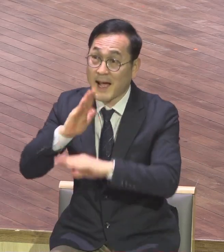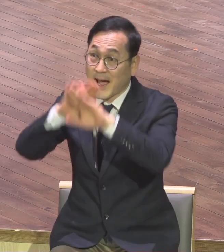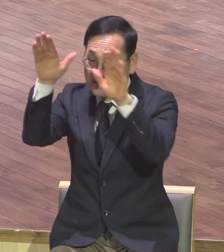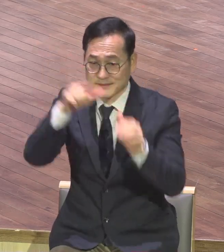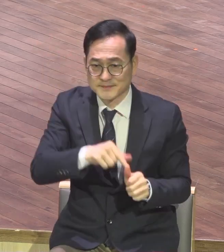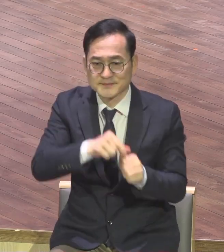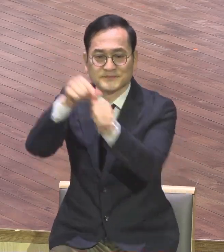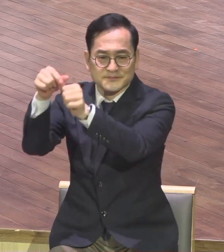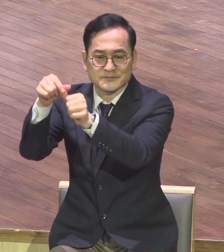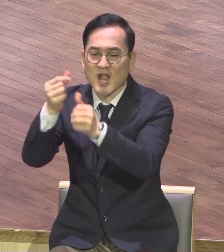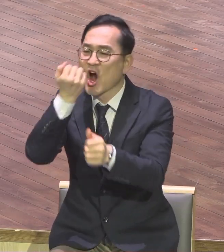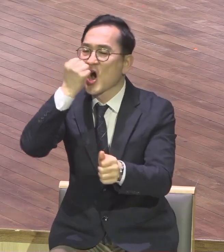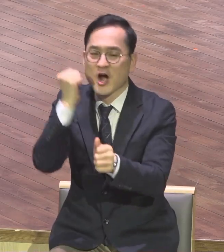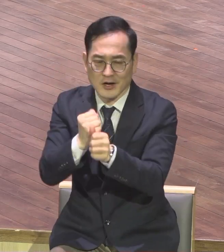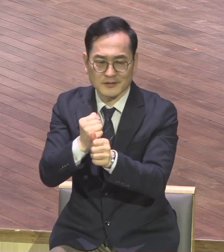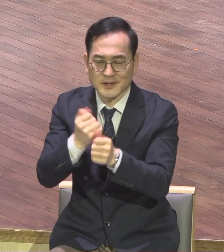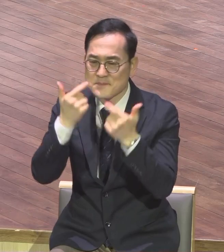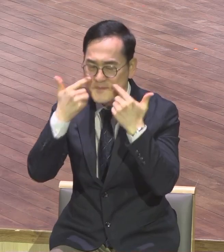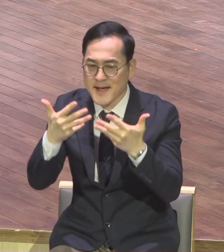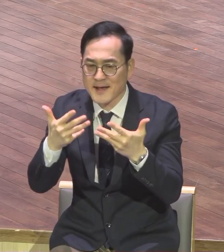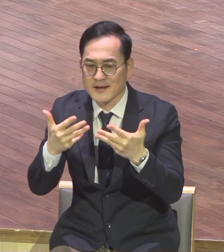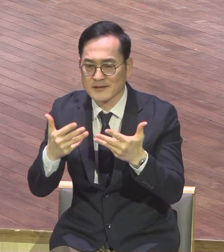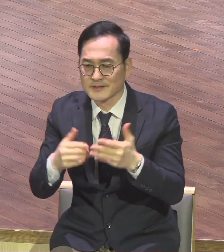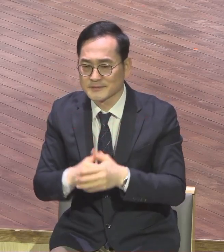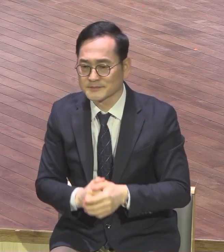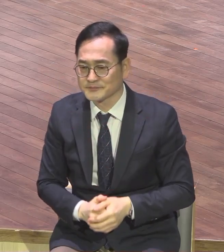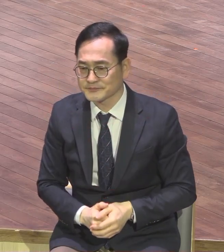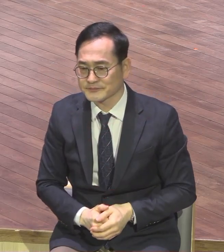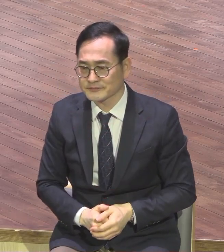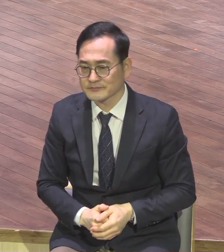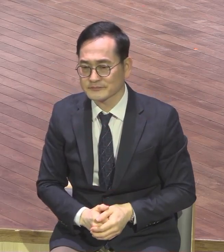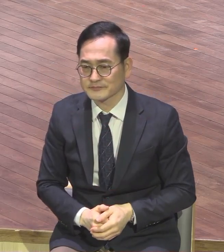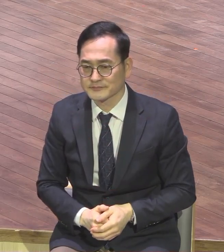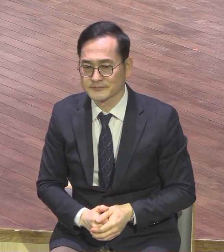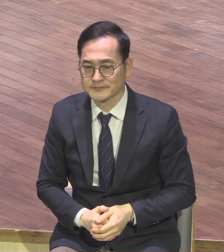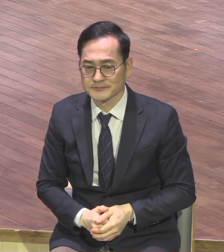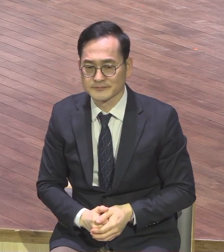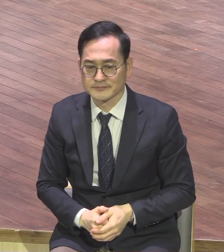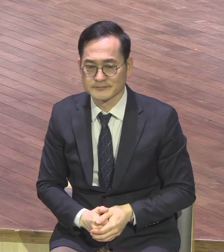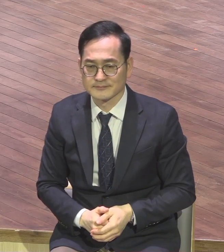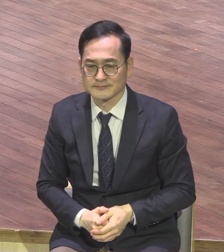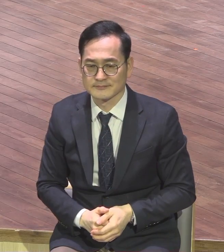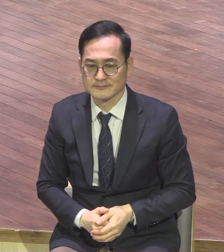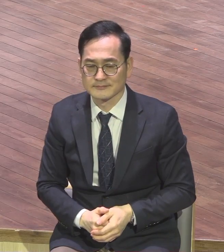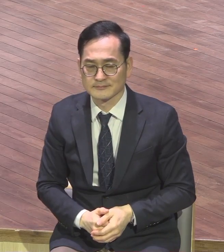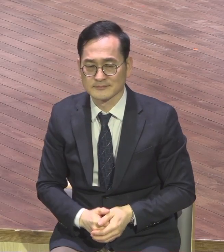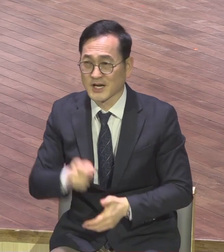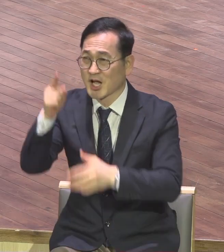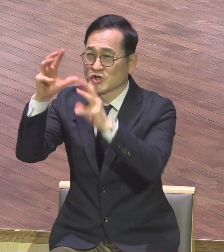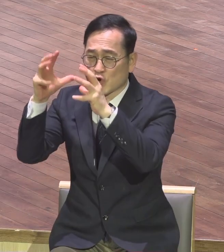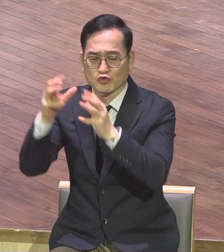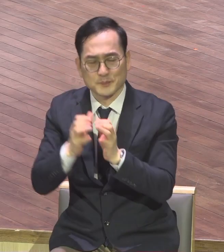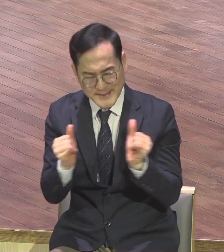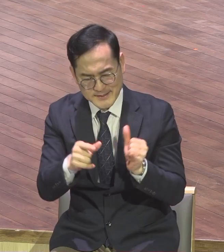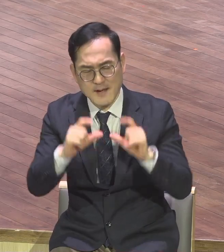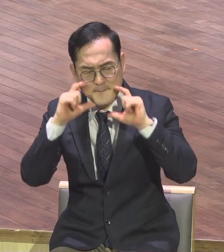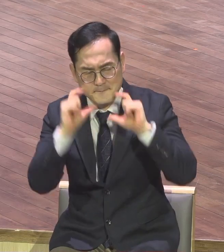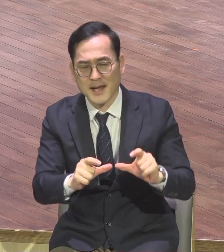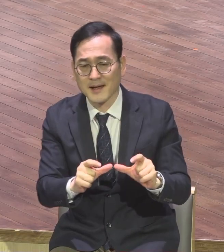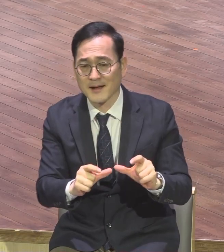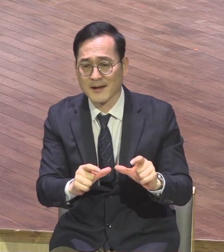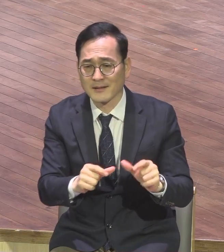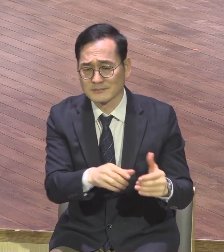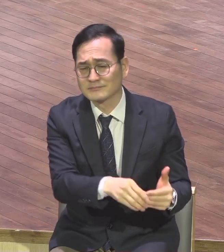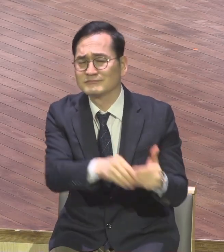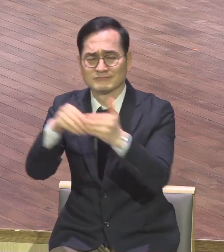바 된다. 그 말이 지금도 앞으로도 영원히 영원히 천국 시민권자로서의 삶을 살게